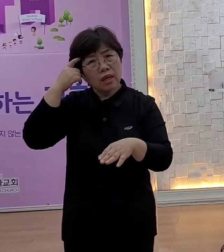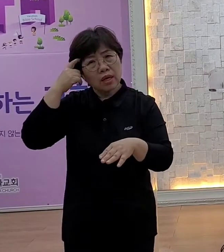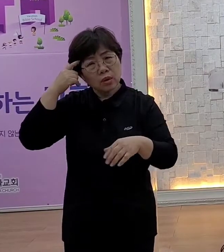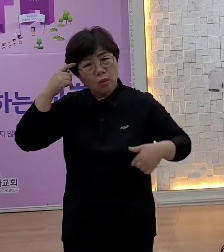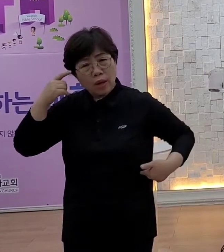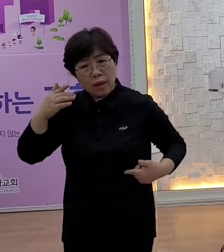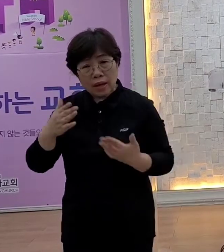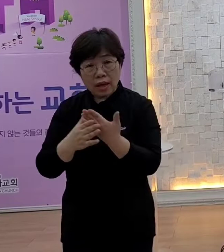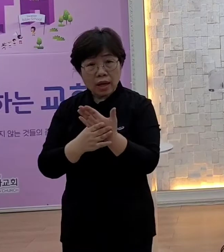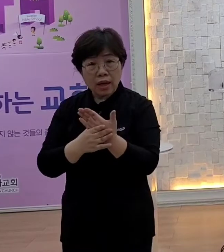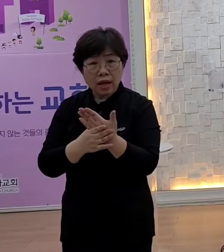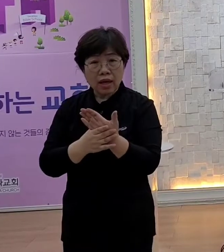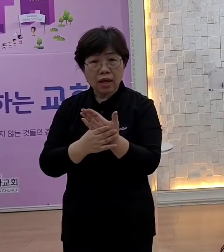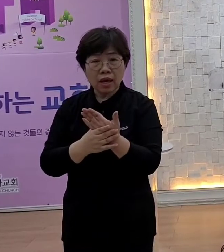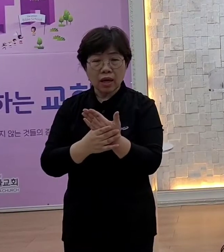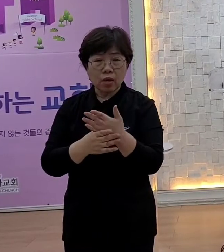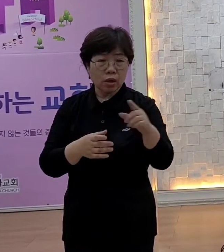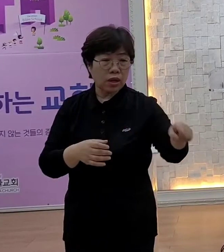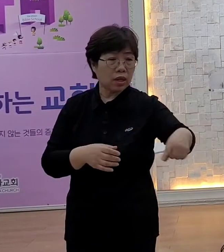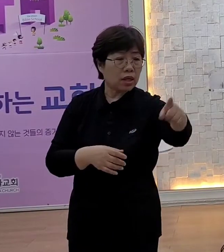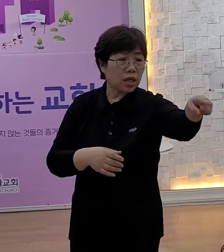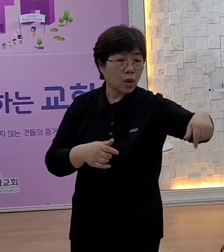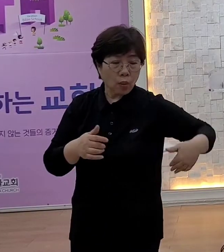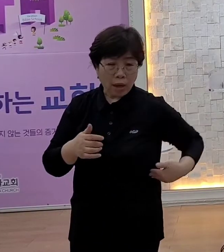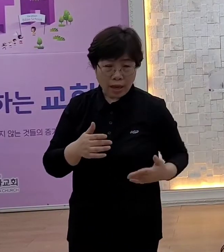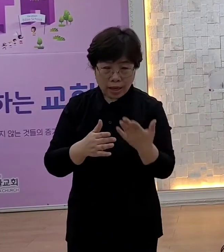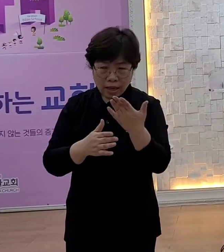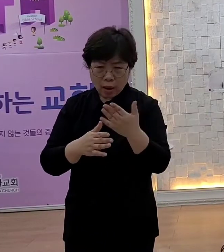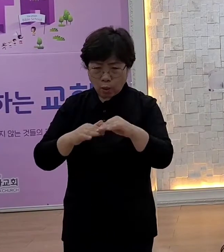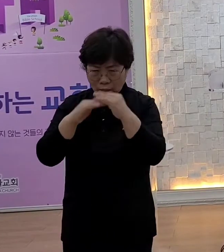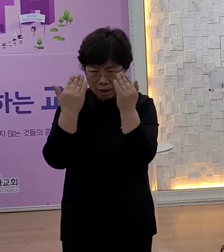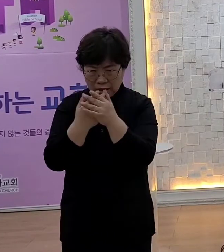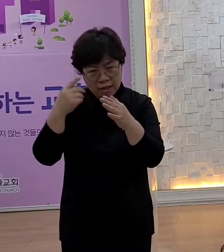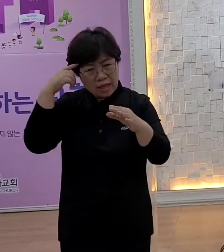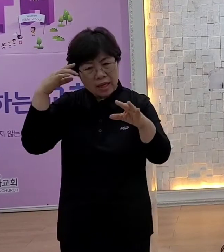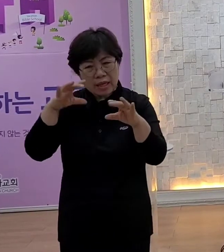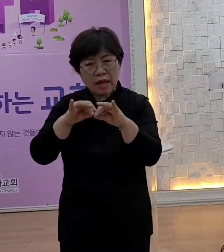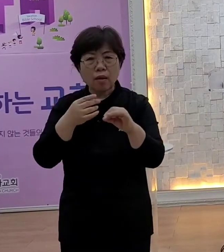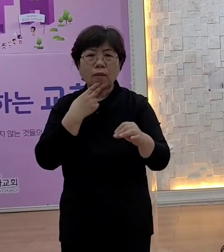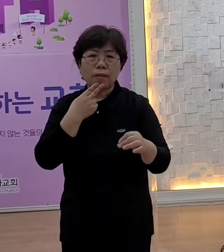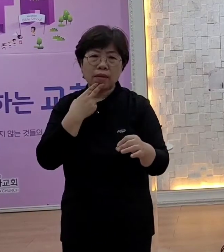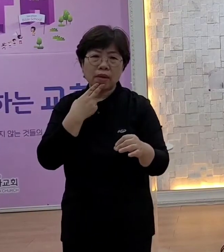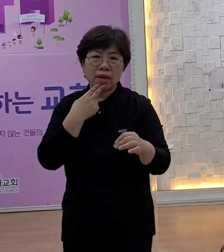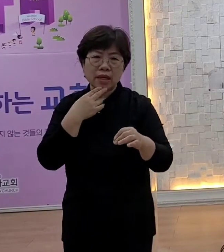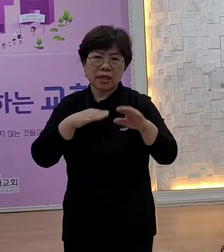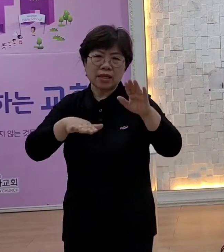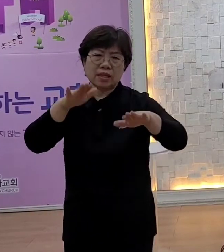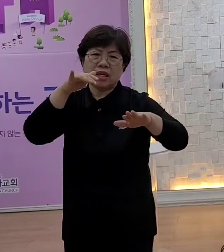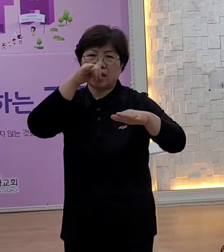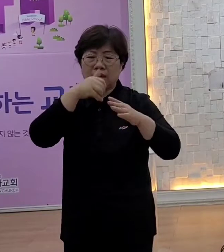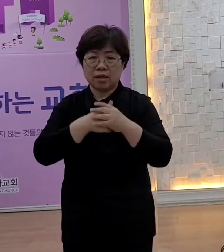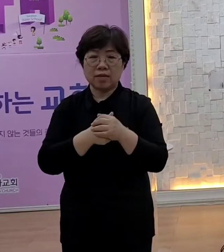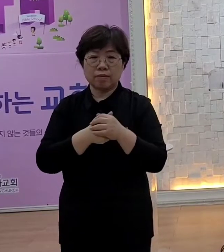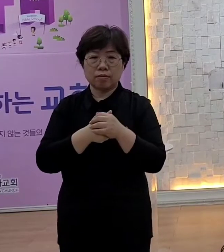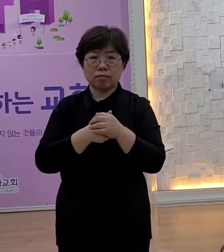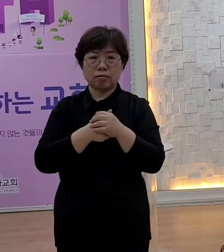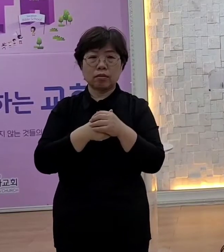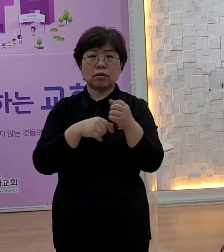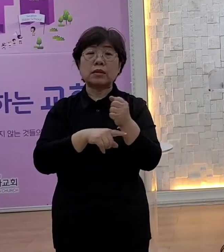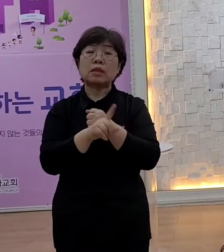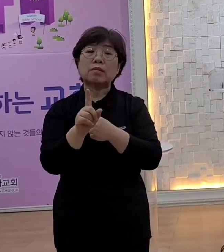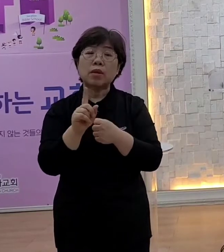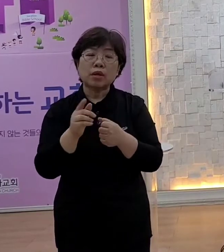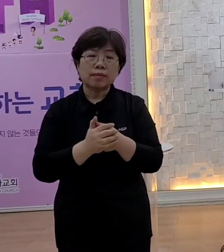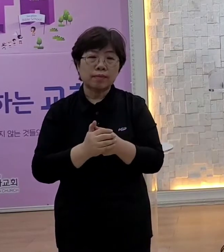그것과 조금 다르다, 같다고 생각하기는 어렵다라고 제가 미리 말씀을 드립니다. 무슨